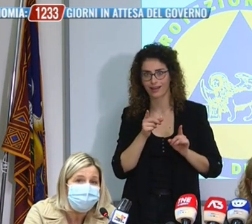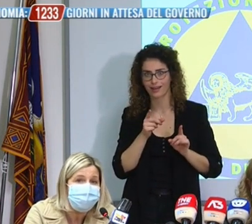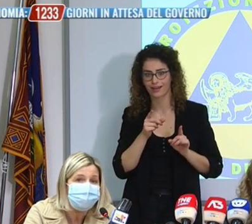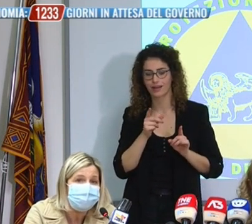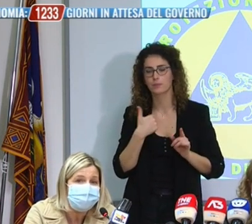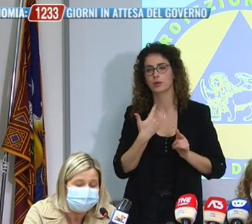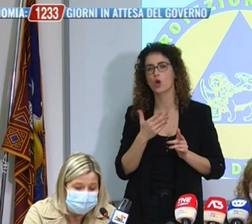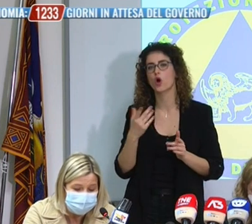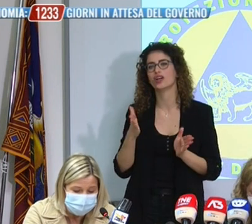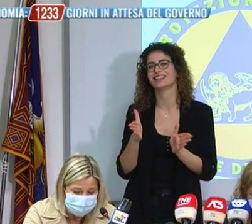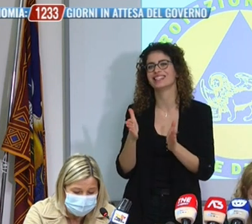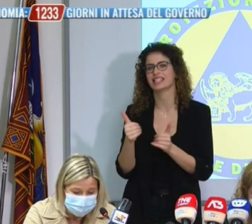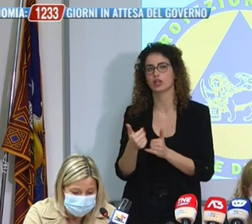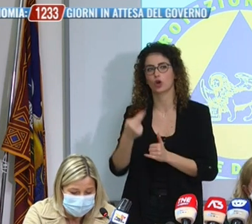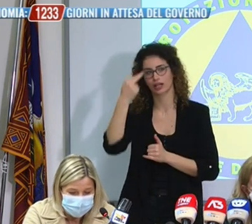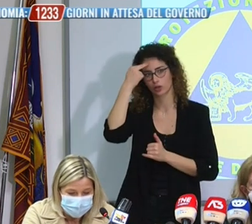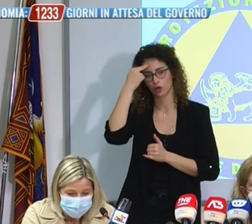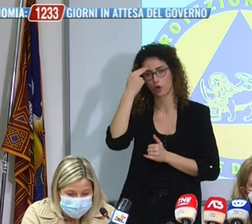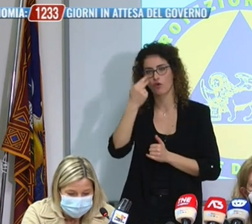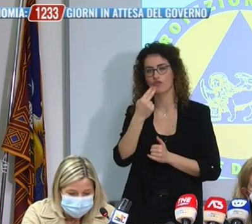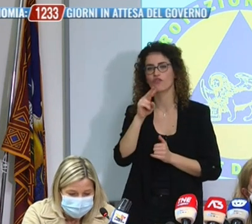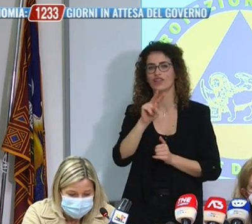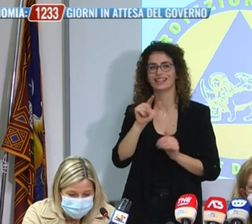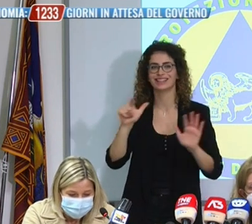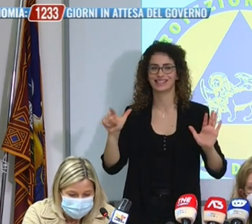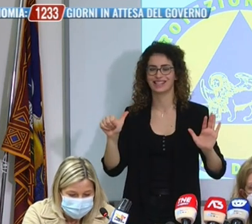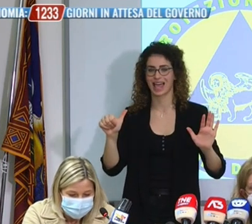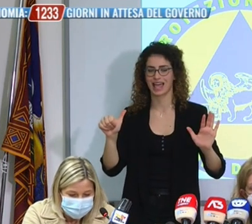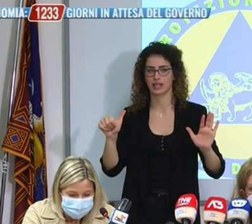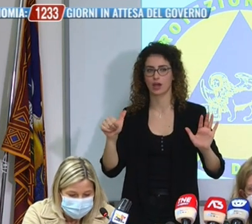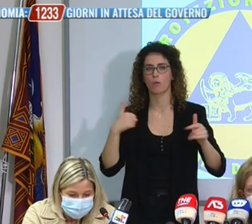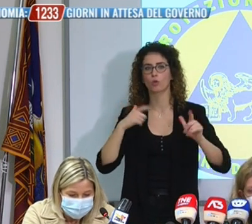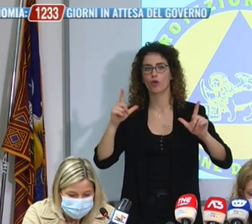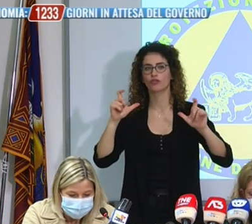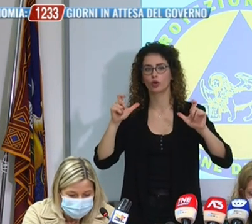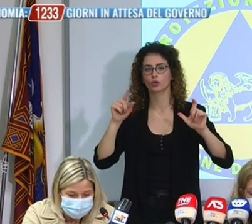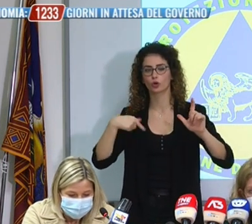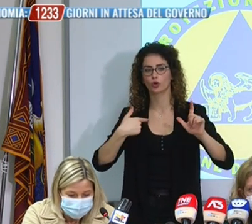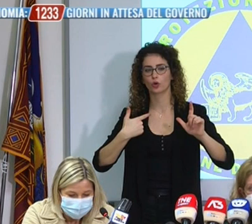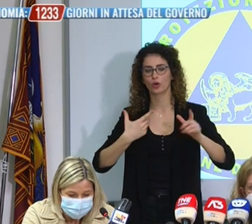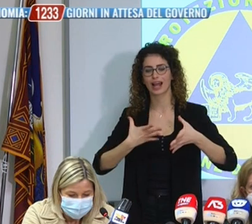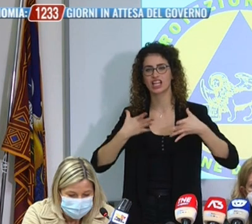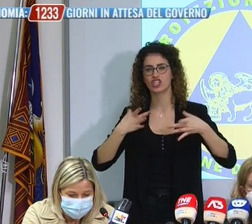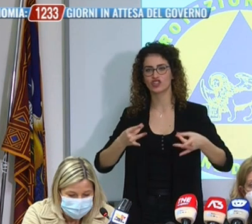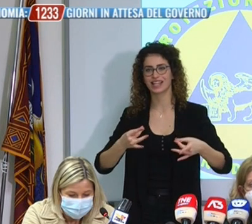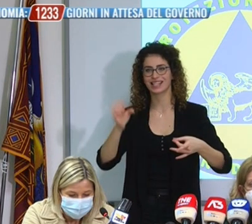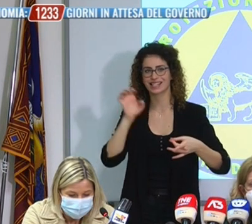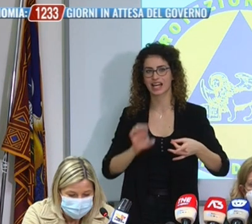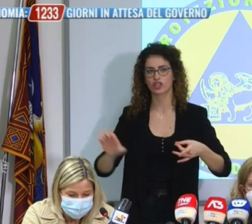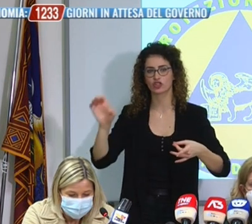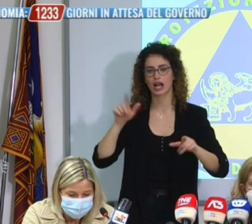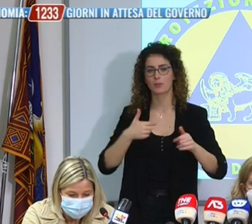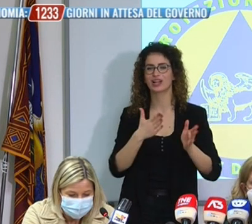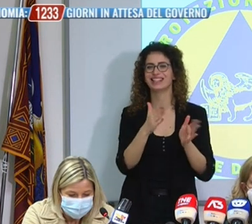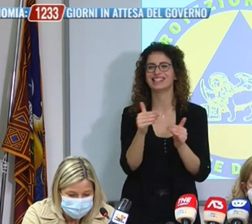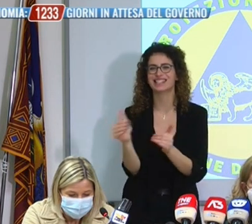ricordo sono 26. Potreste darci una foto di quello che adesso è l'incidenza regionale di quella dei vari distretti